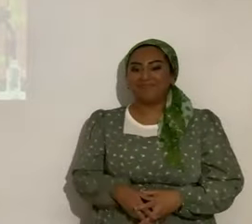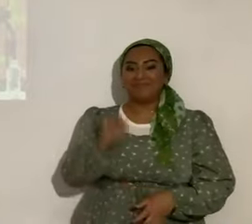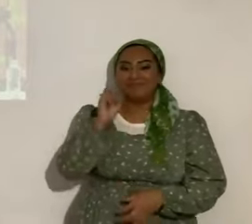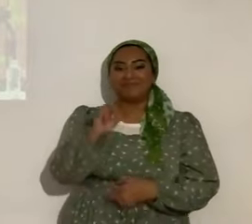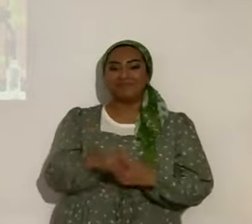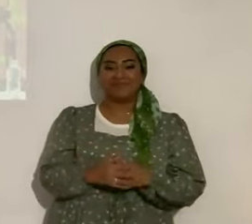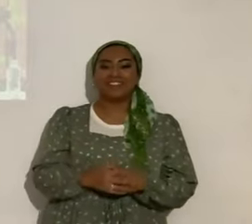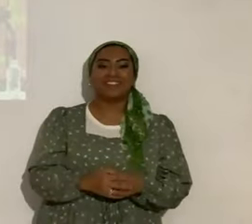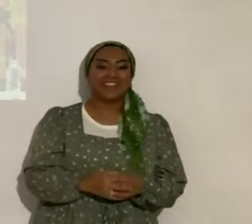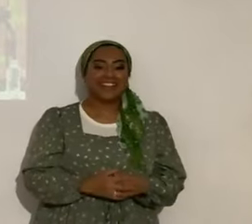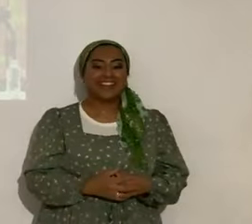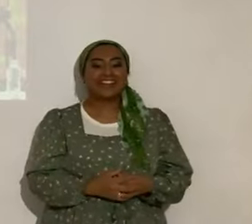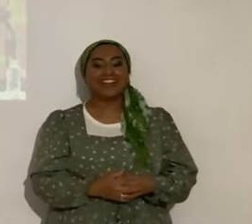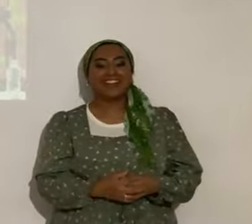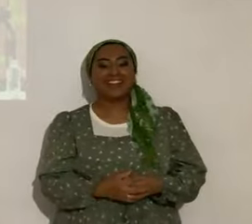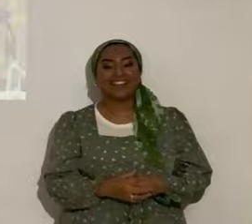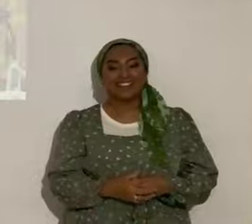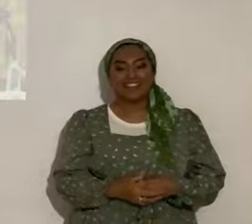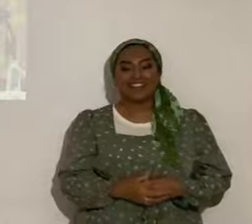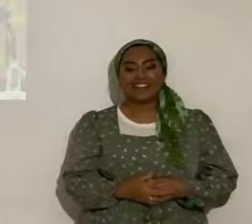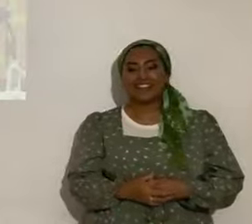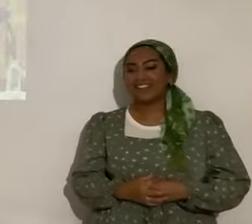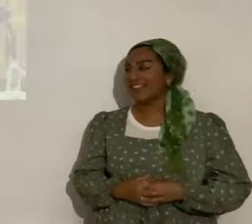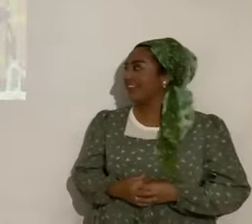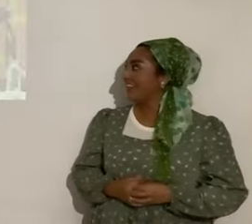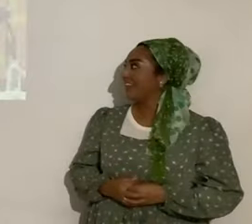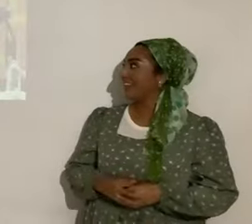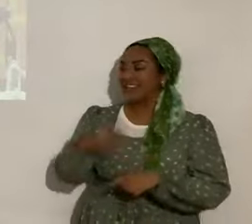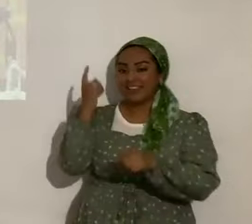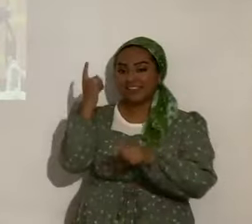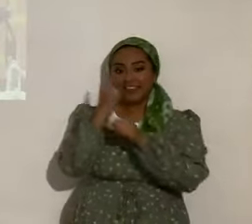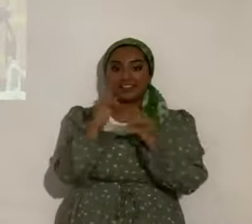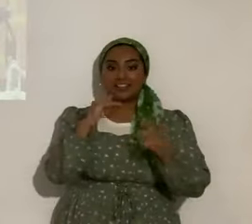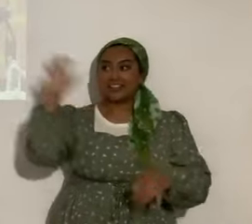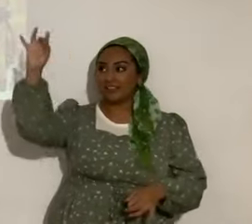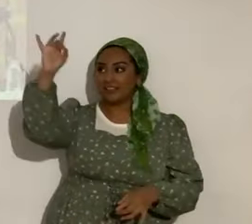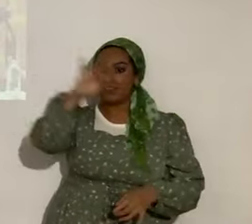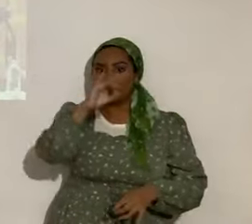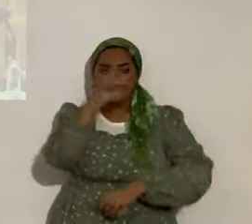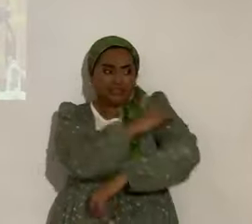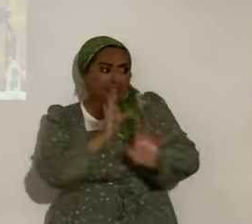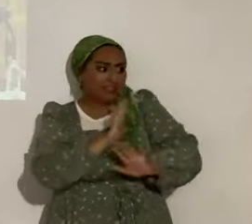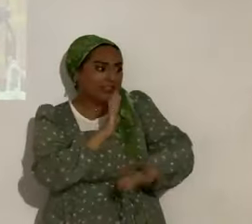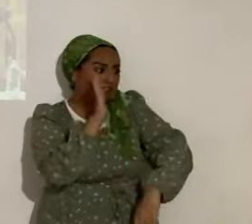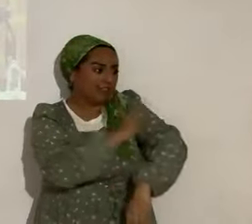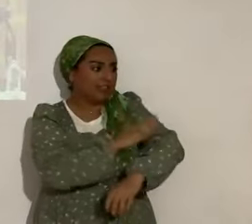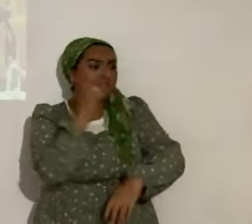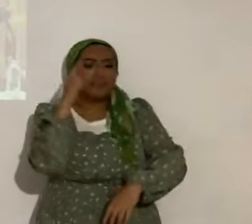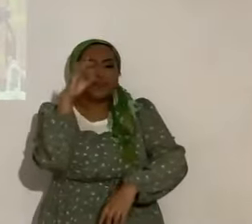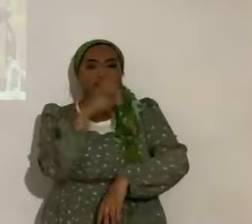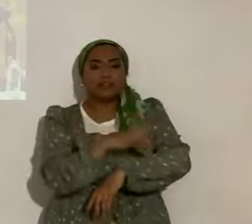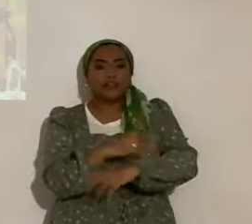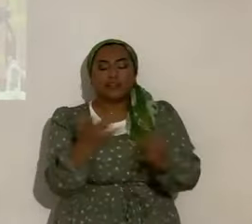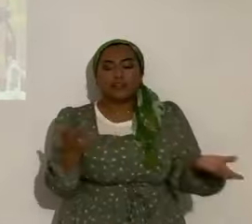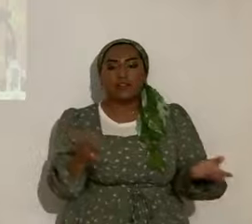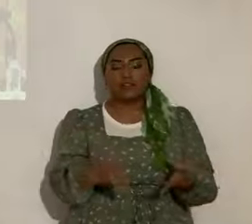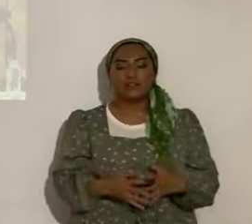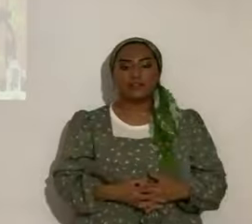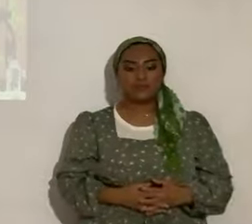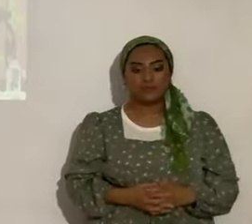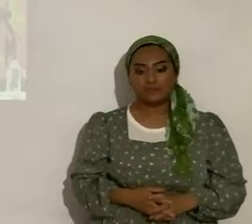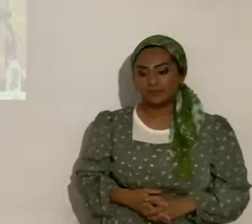manera u otra, estamos así, o sea, sí o no, hasta con un mosquito no queremos que nos pique. ¿Por qué nos va a picar? Nos va a chupar la sangre, como